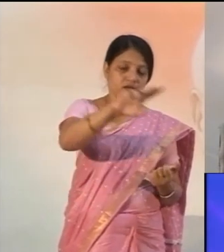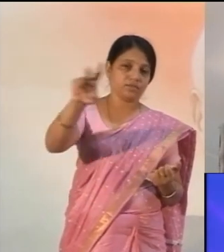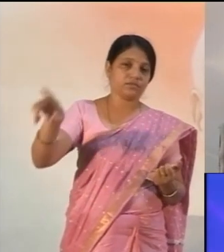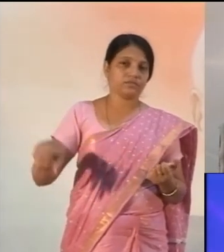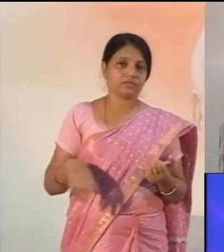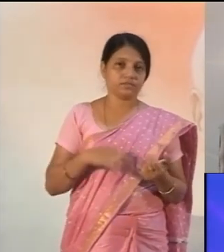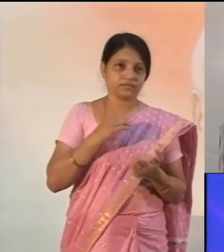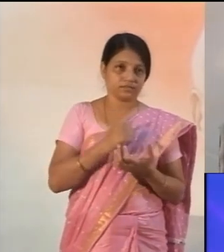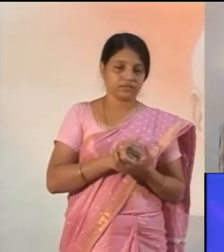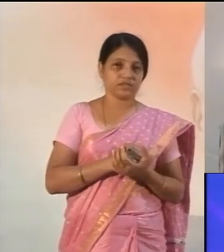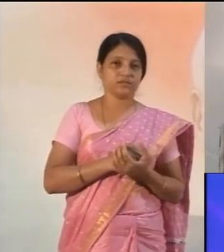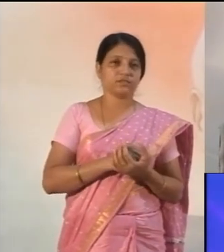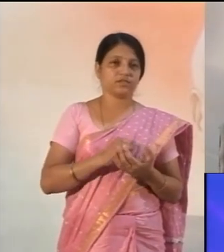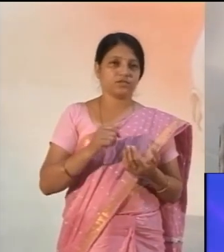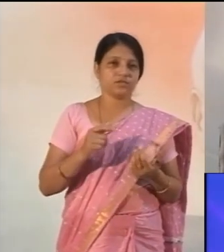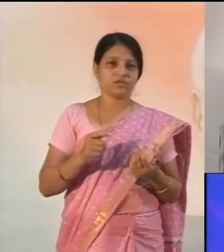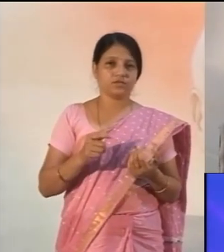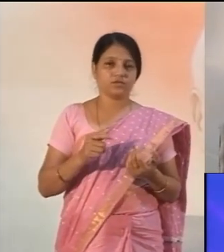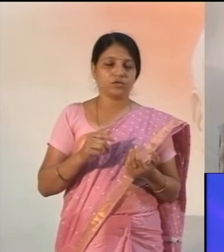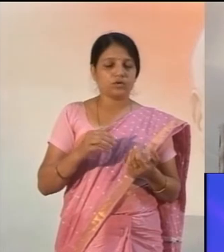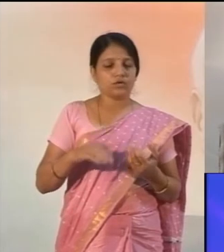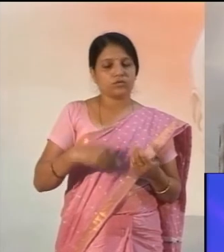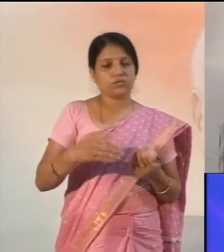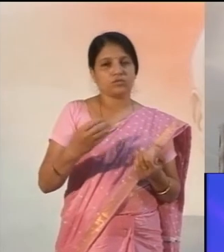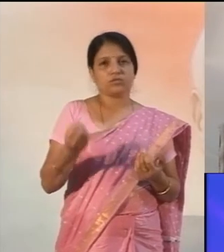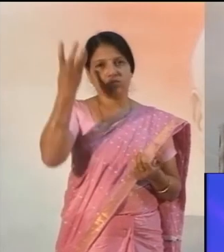कि हम रोज सुबह उठकर